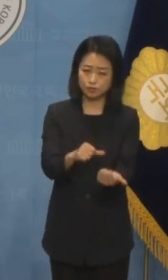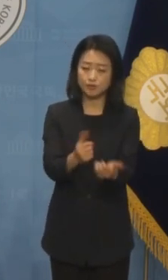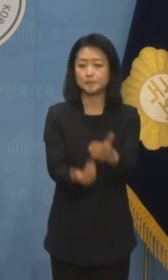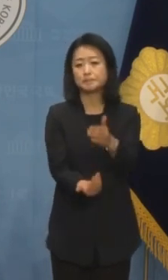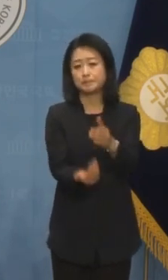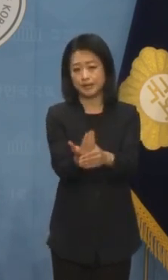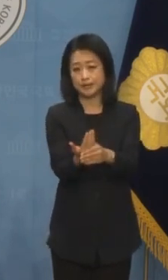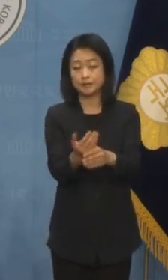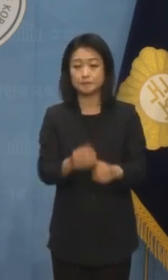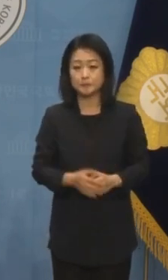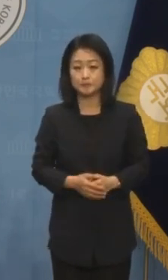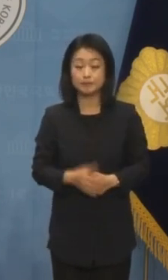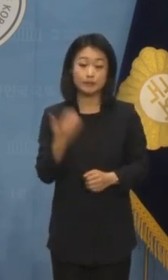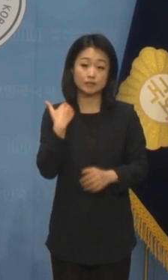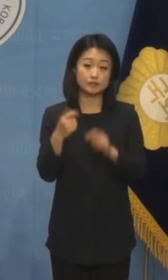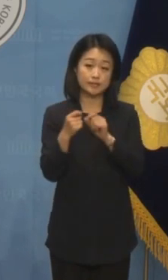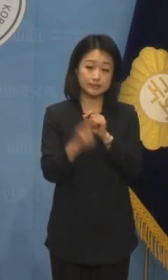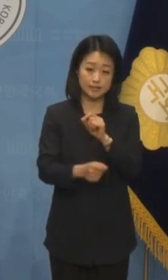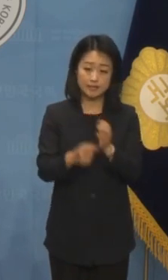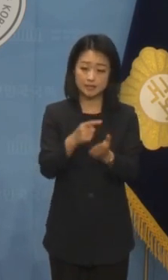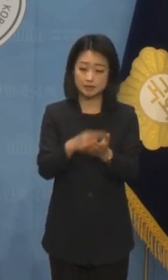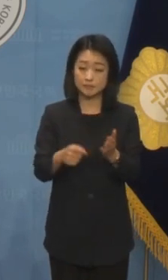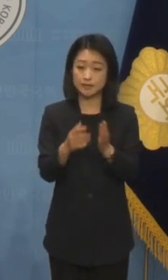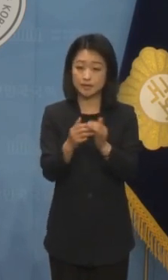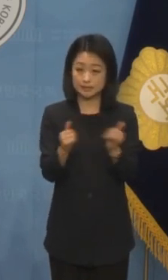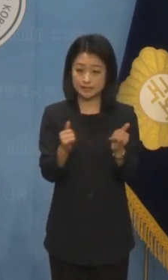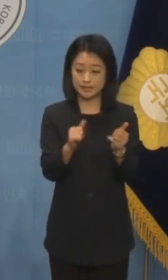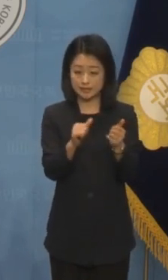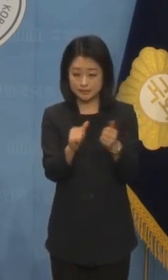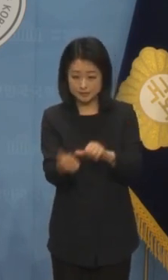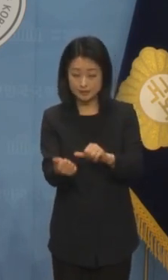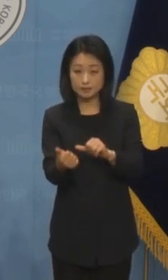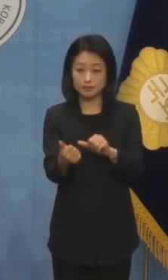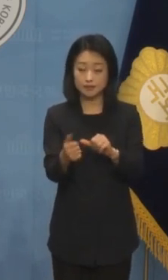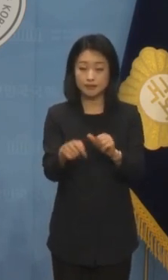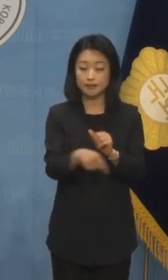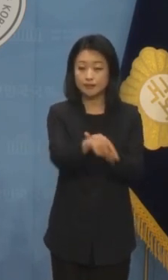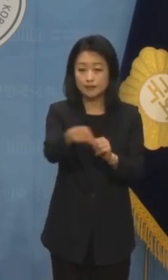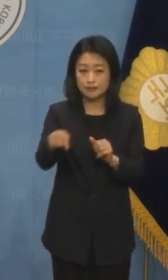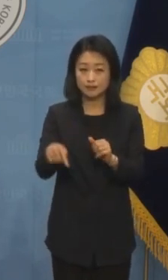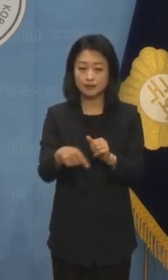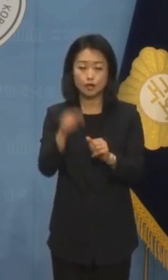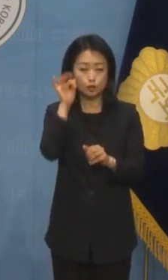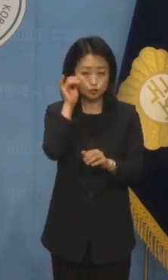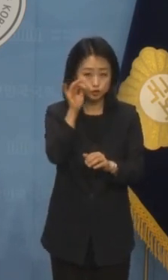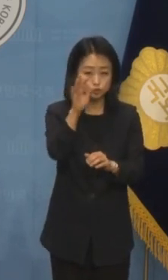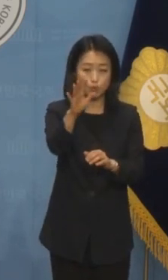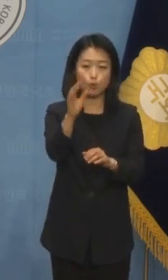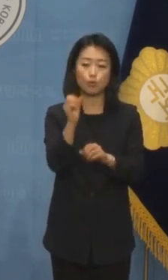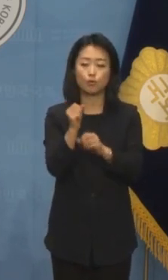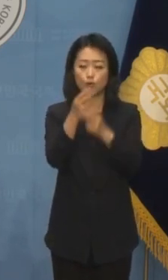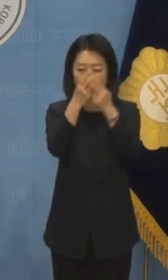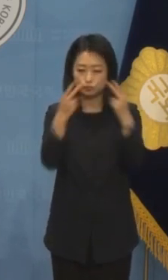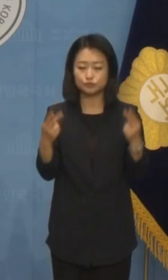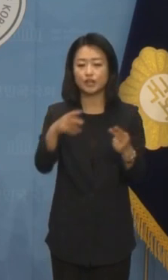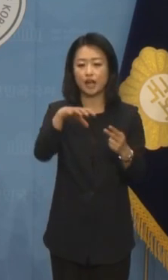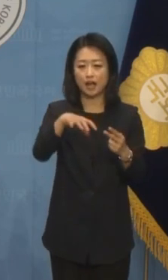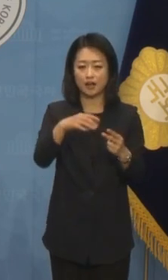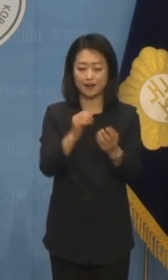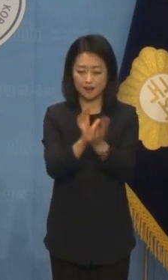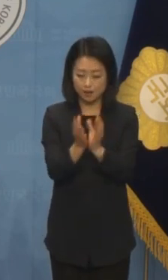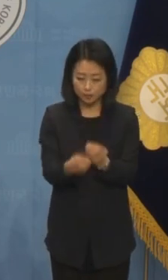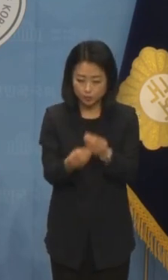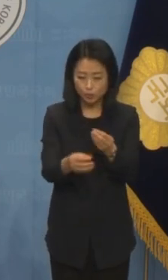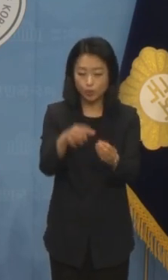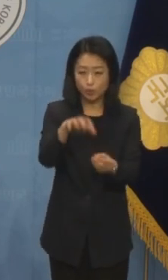이에 정의당은 전세 사기 피해 희생자 추모 분향소 설치 및 특별법 합의 처리 촉구 기자회견을